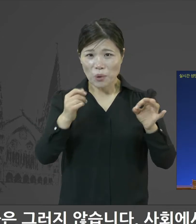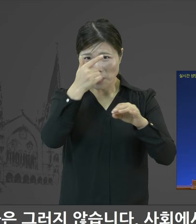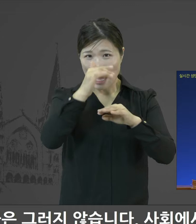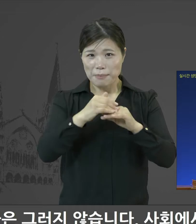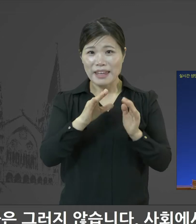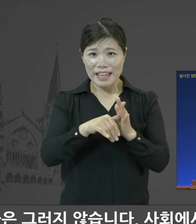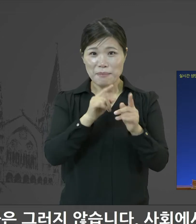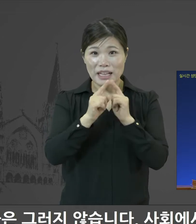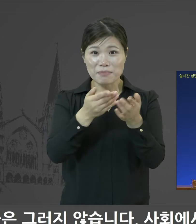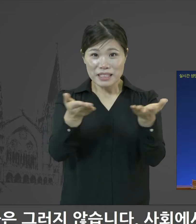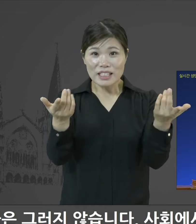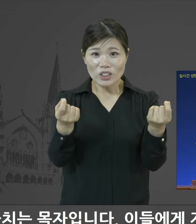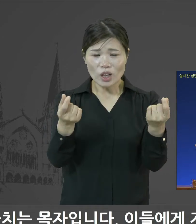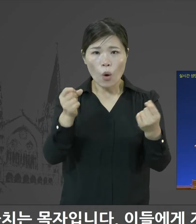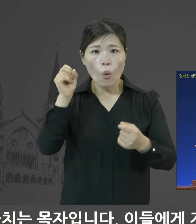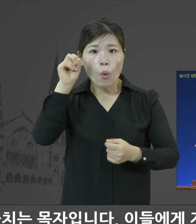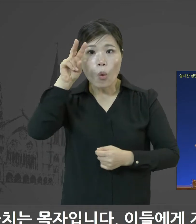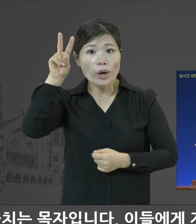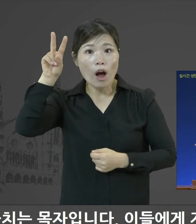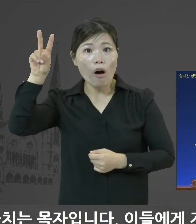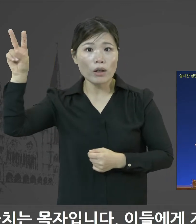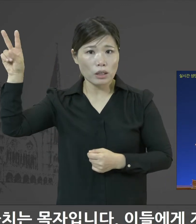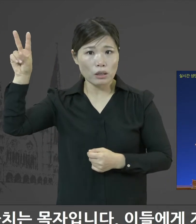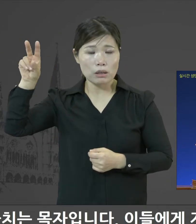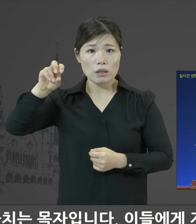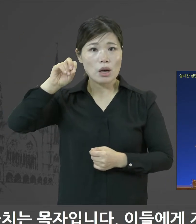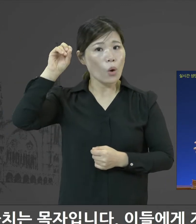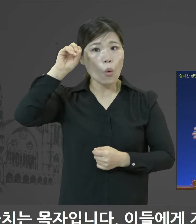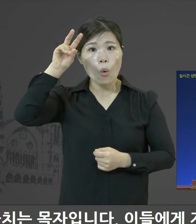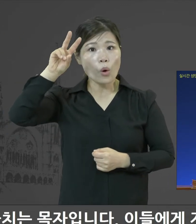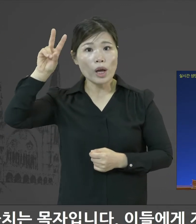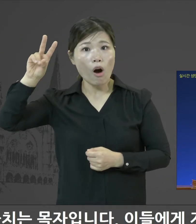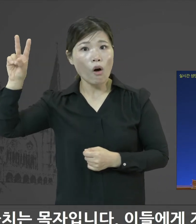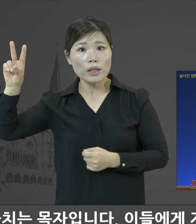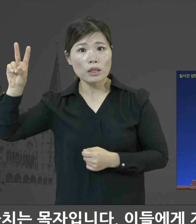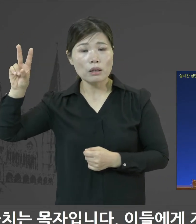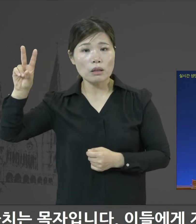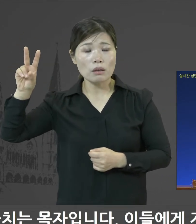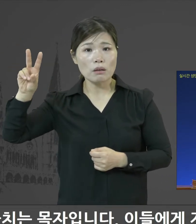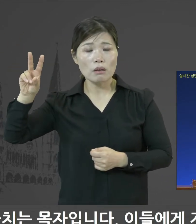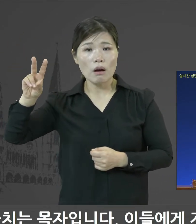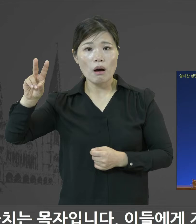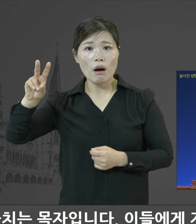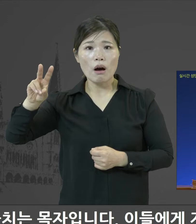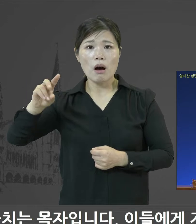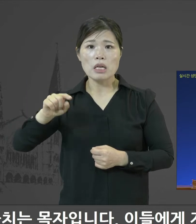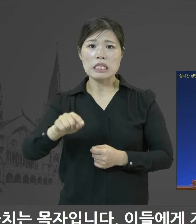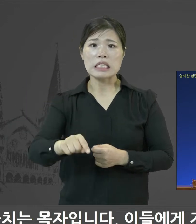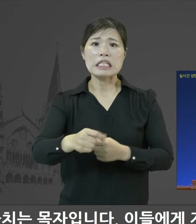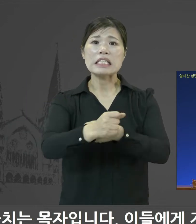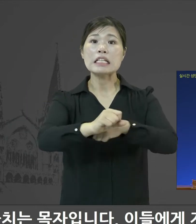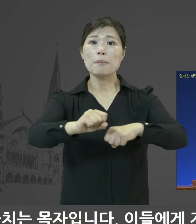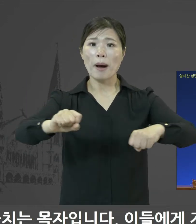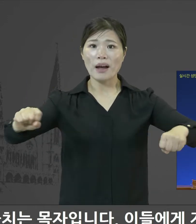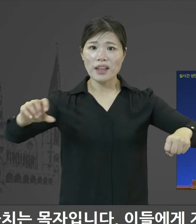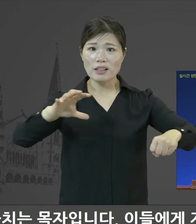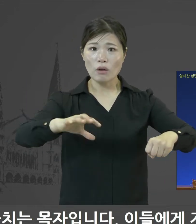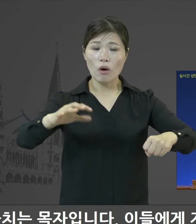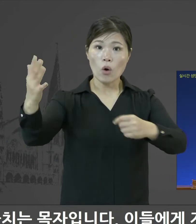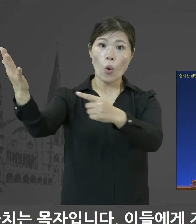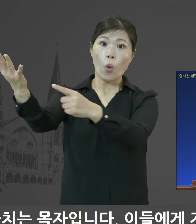호련히 갑자기 이 들판이 이 무대가 확 바뀌면서요, 이게 천상이 된 거예요, 들판이.